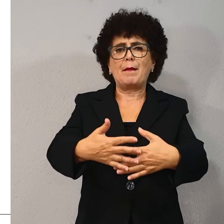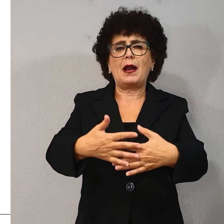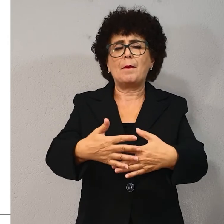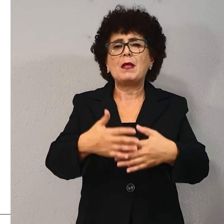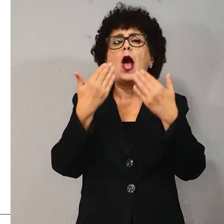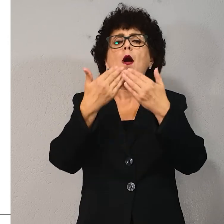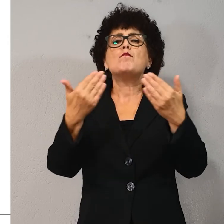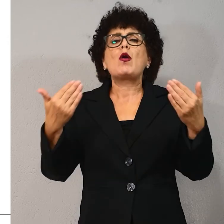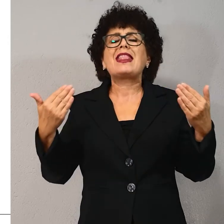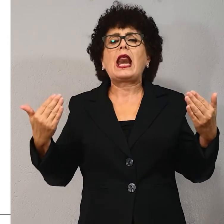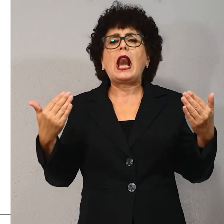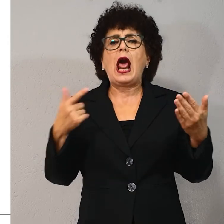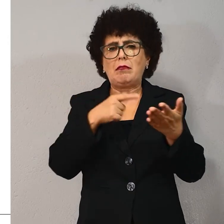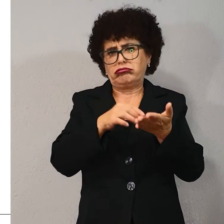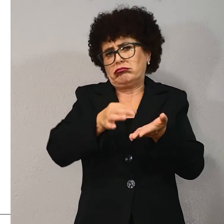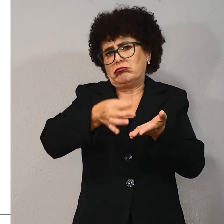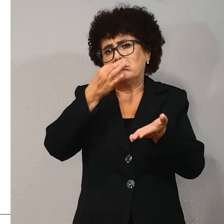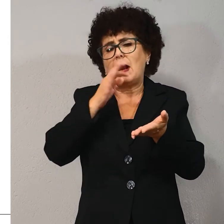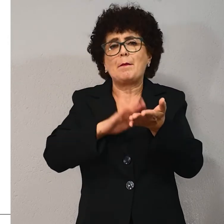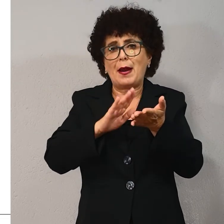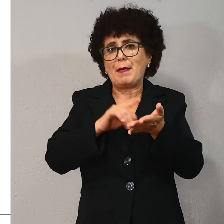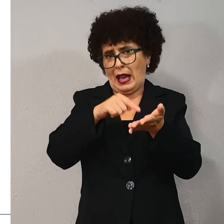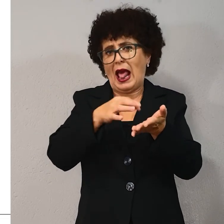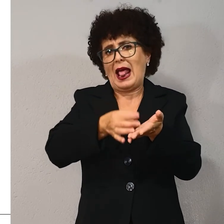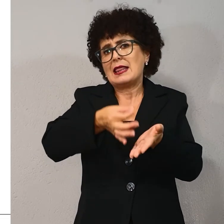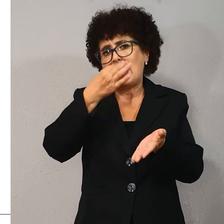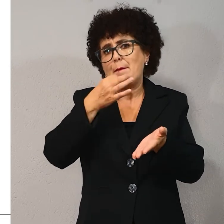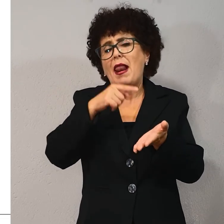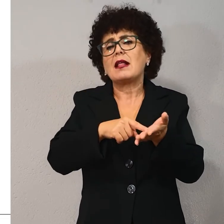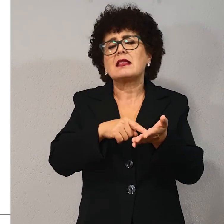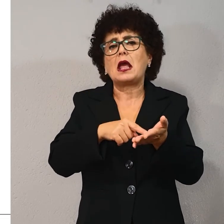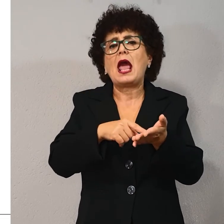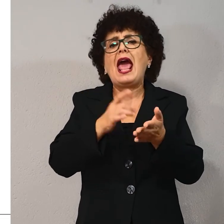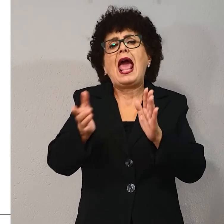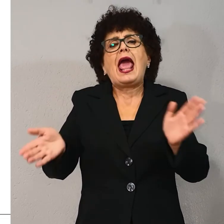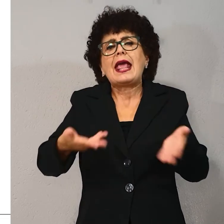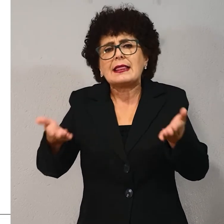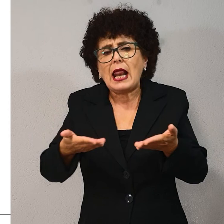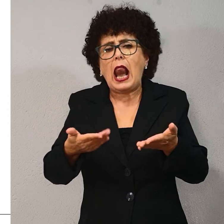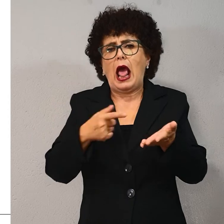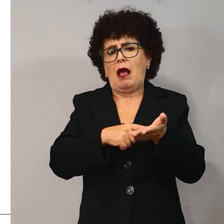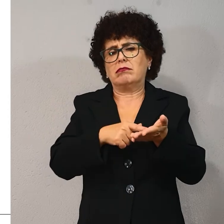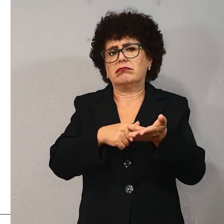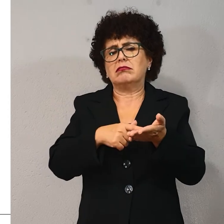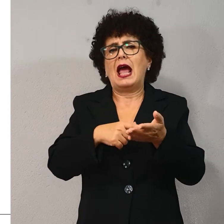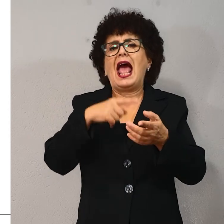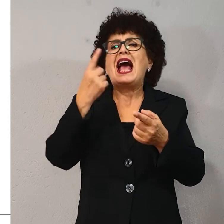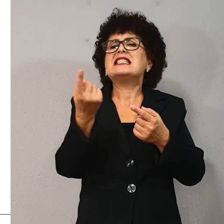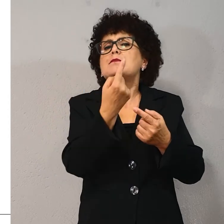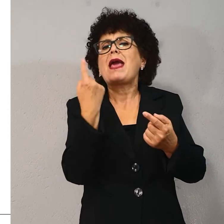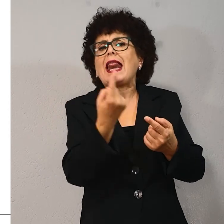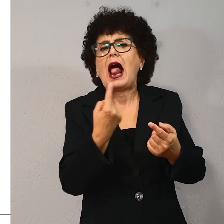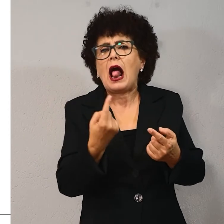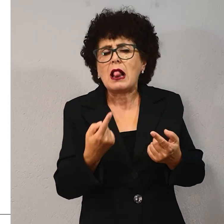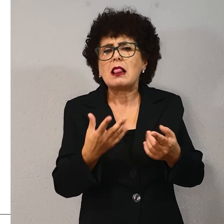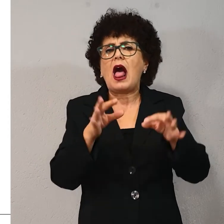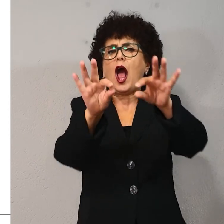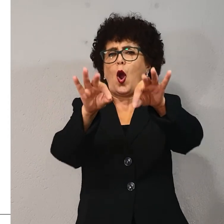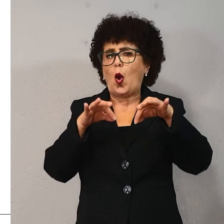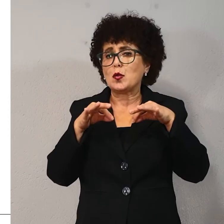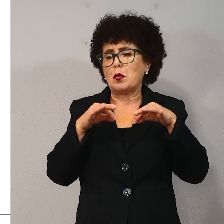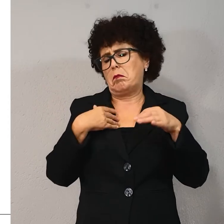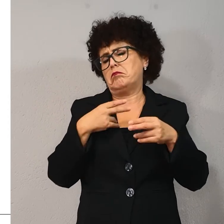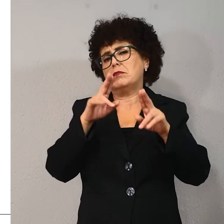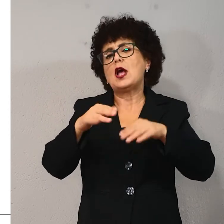Модерната контрацепција, како што се контрацептивните таблети, итната контрацепција, спиралите и кондомите,